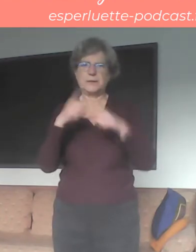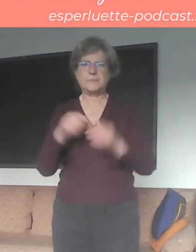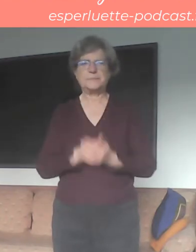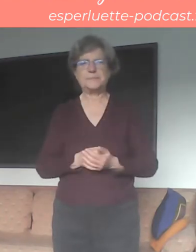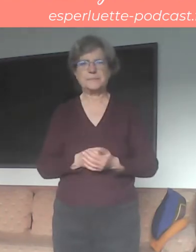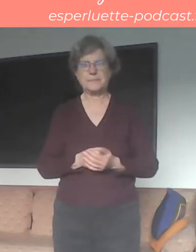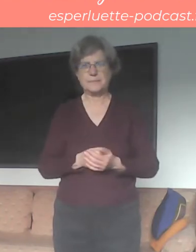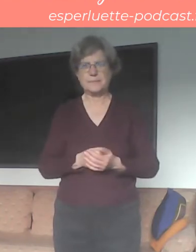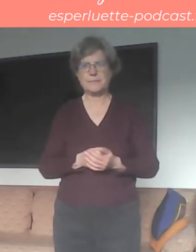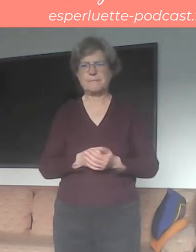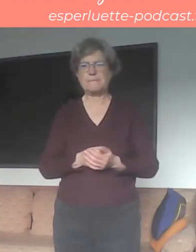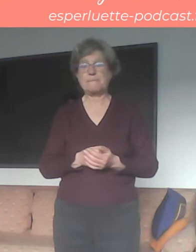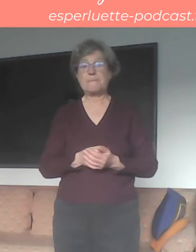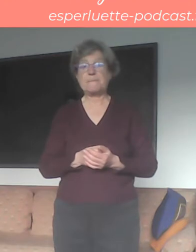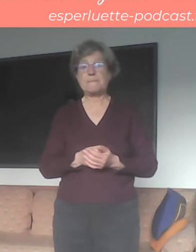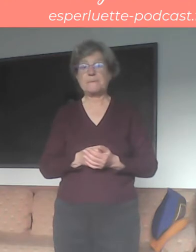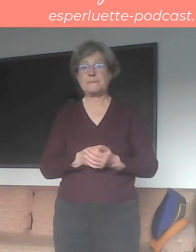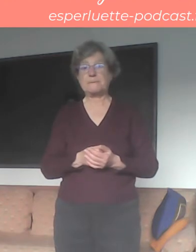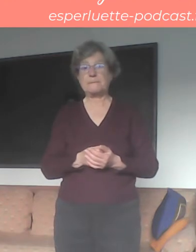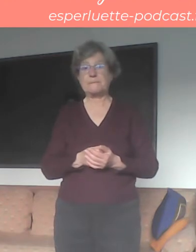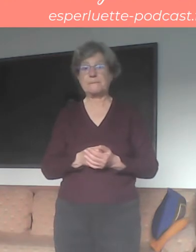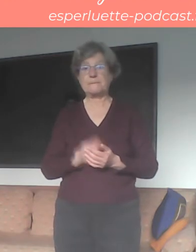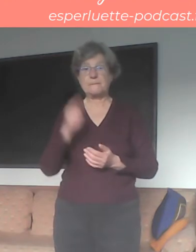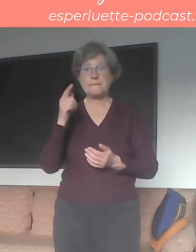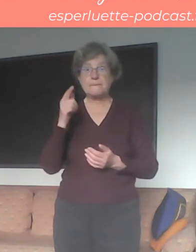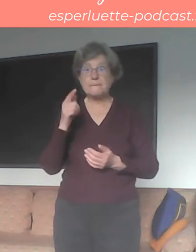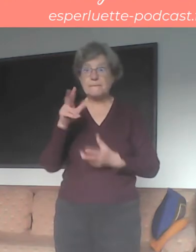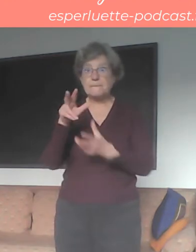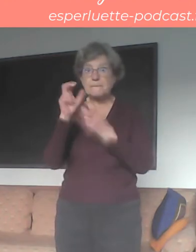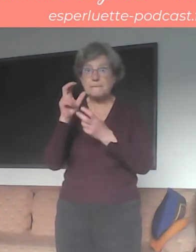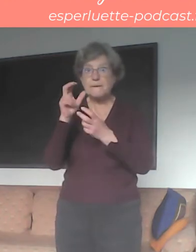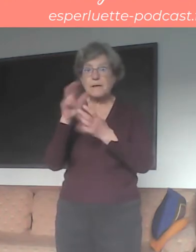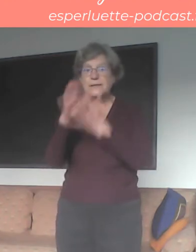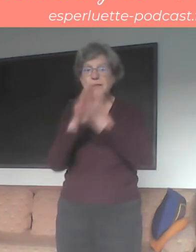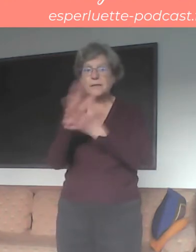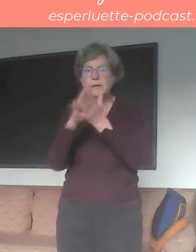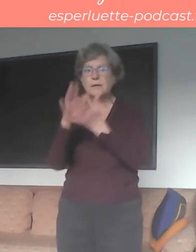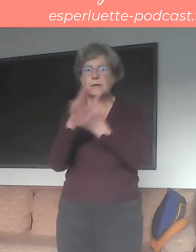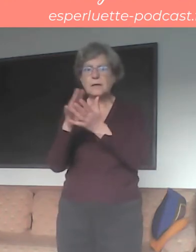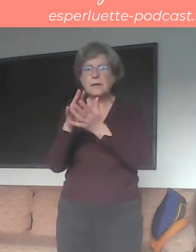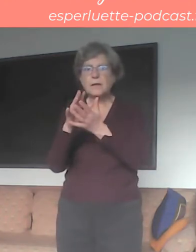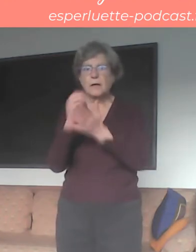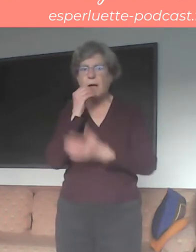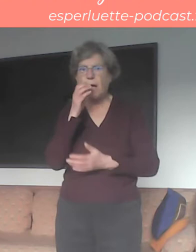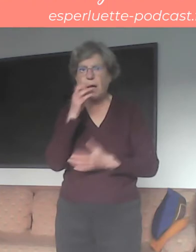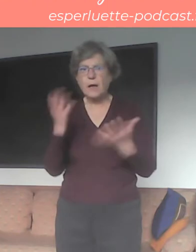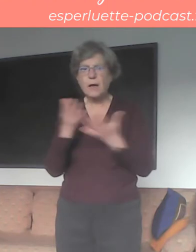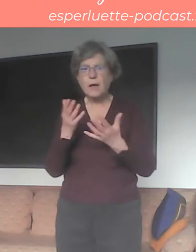On nous en avait jamais parlé en orthophonie. Et j'ai découvert la langue des signes d'abord à travers un